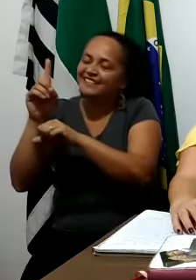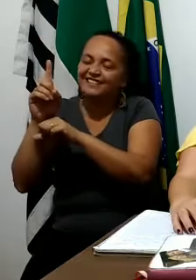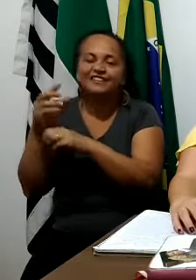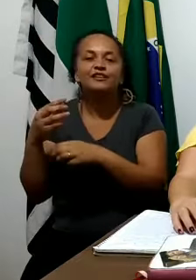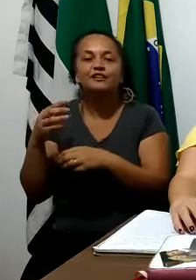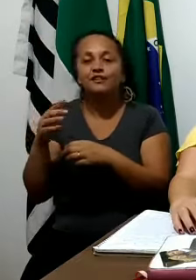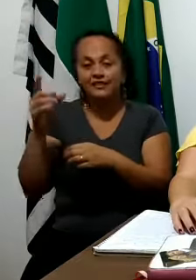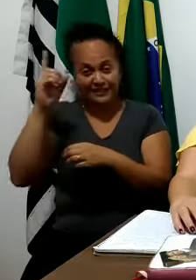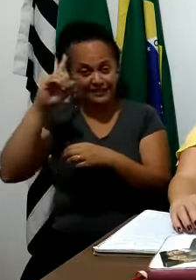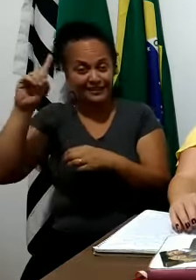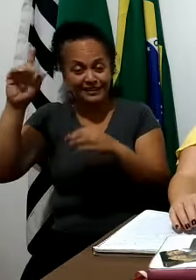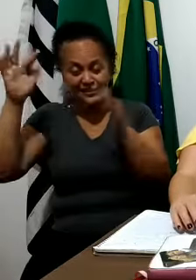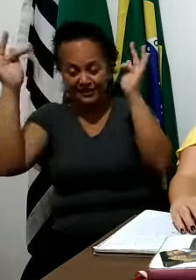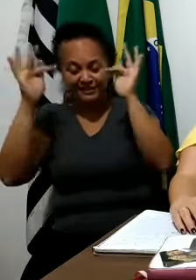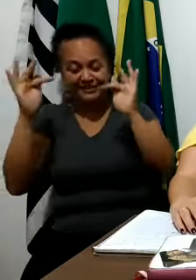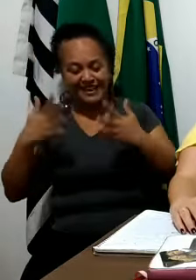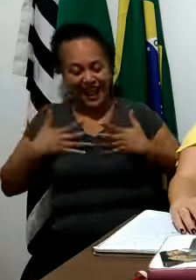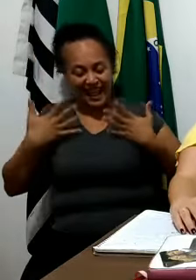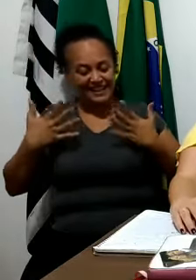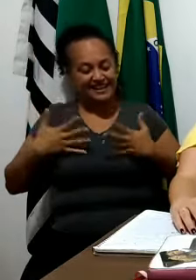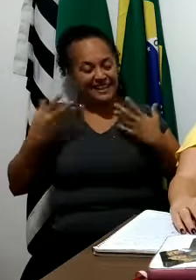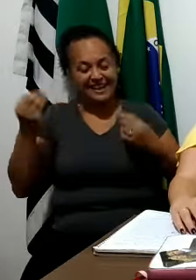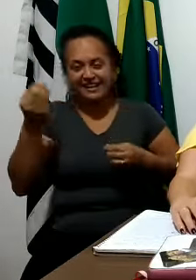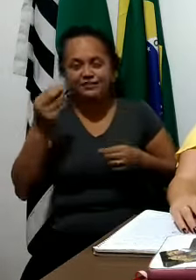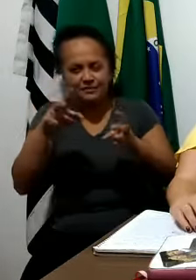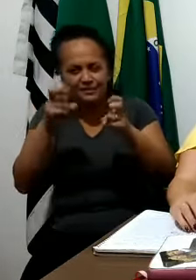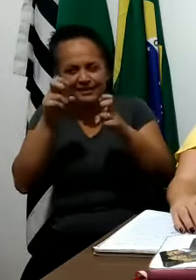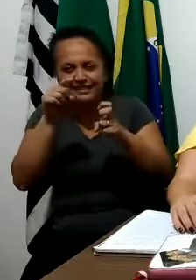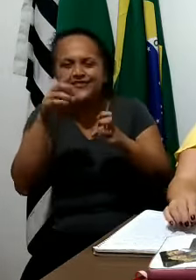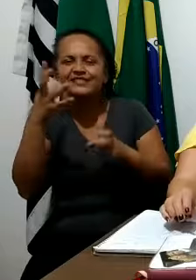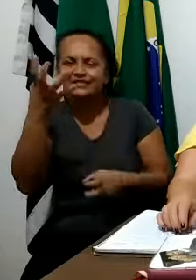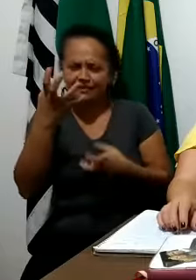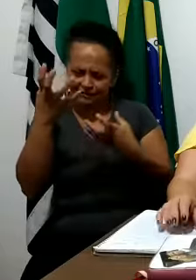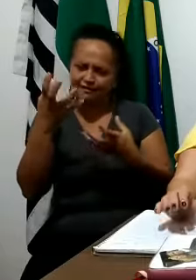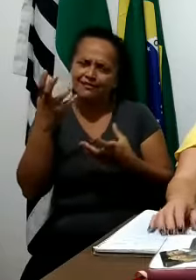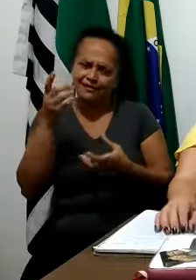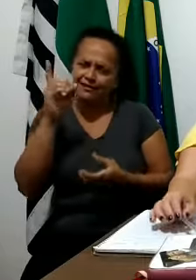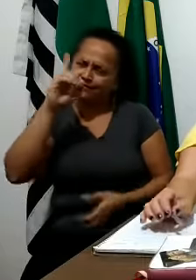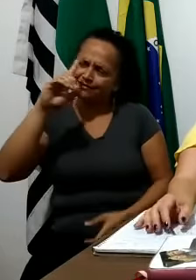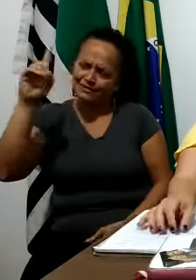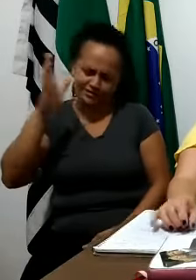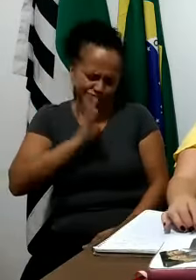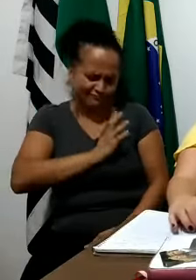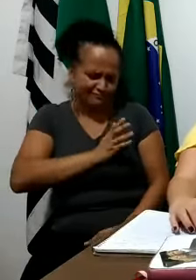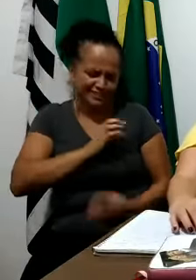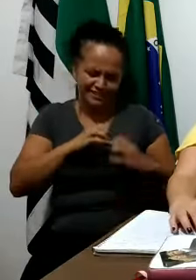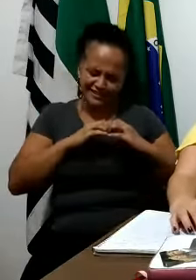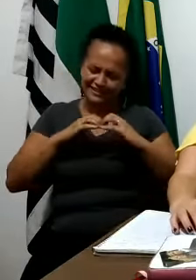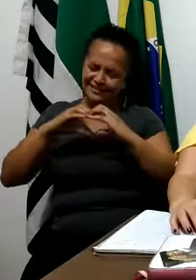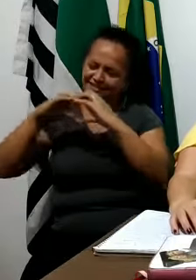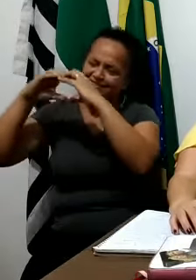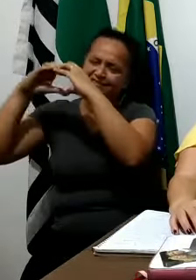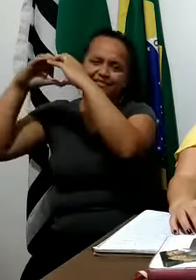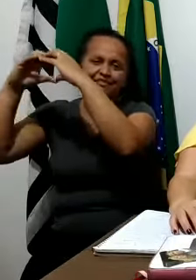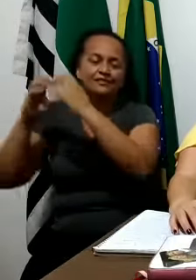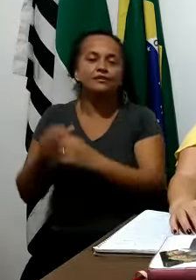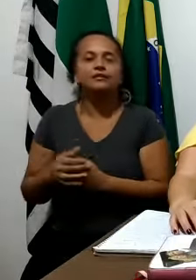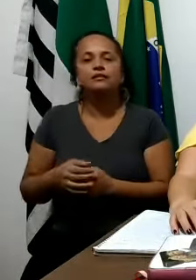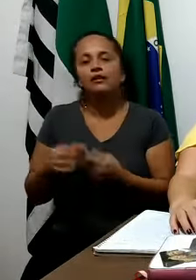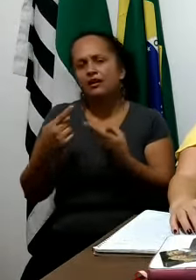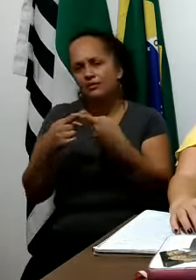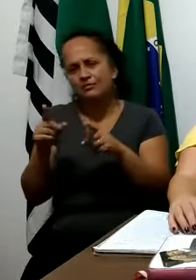muito feliz, nosso Pai Celestial, quando a gente vai buscar Ele de todo o coração. Aí você fala assim, ó, eu não estou tendo tempo.